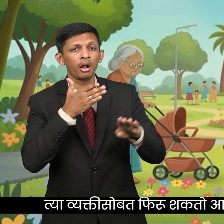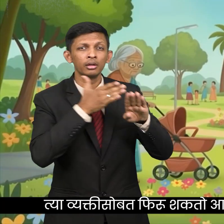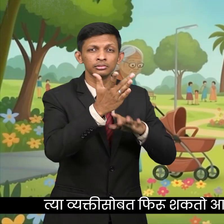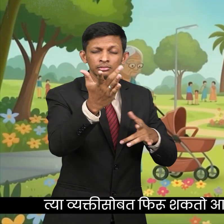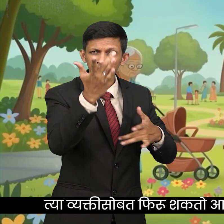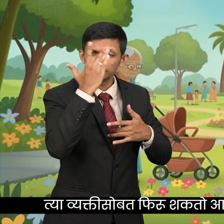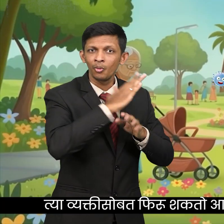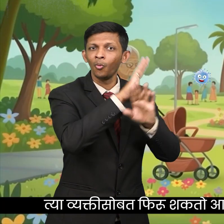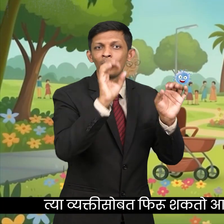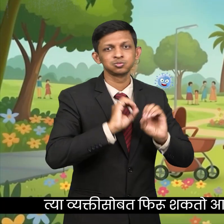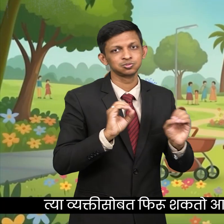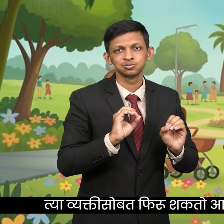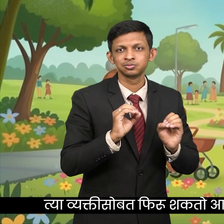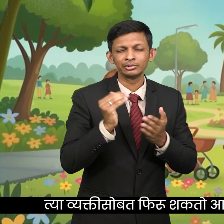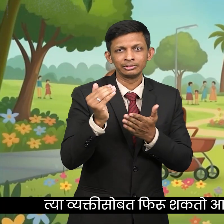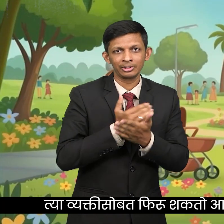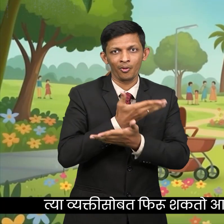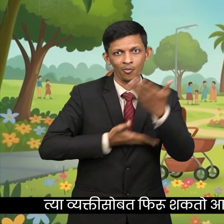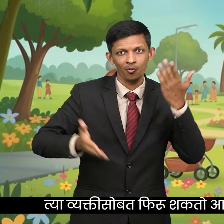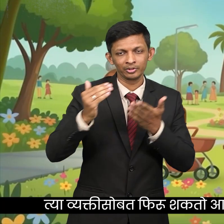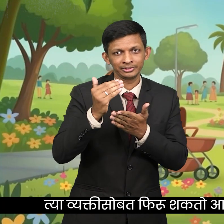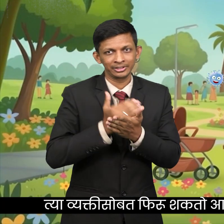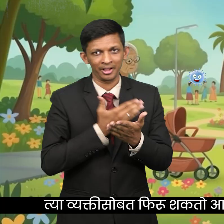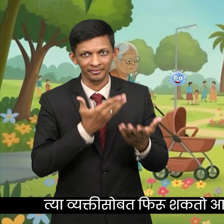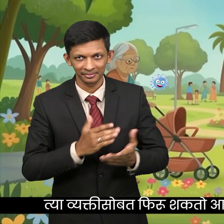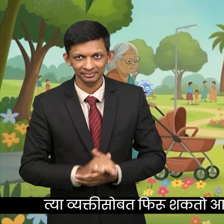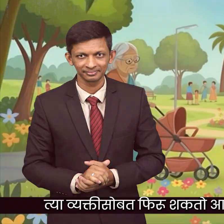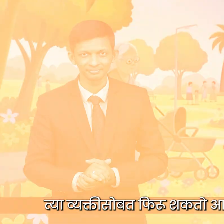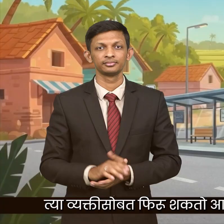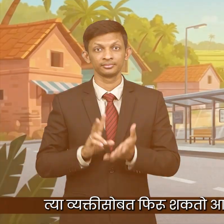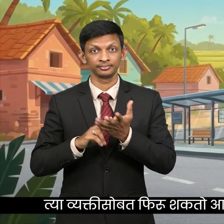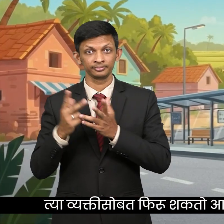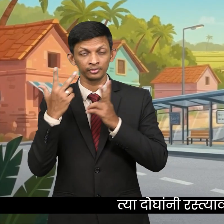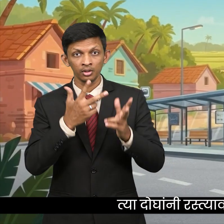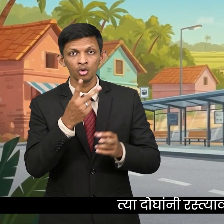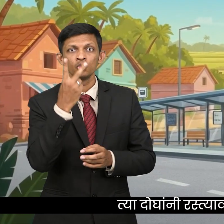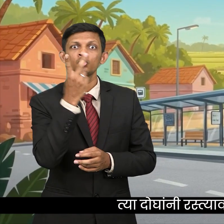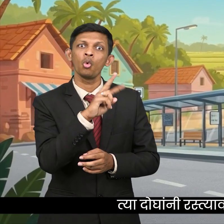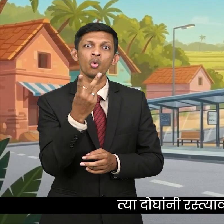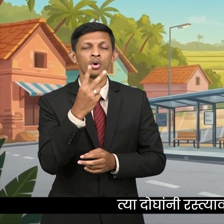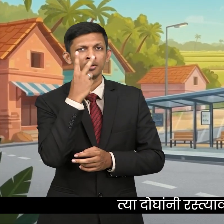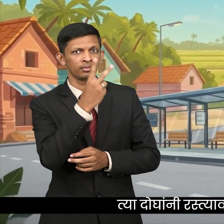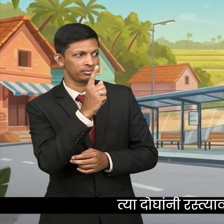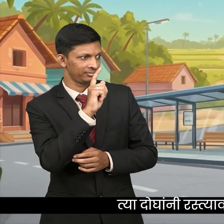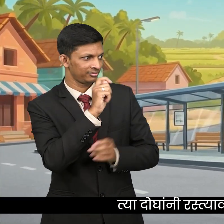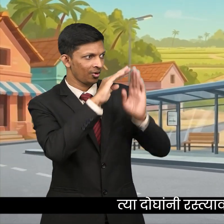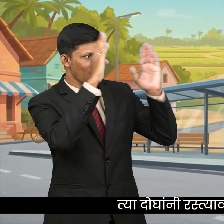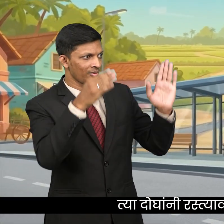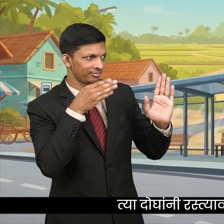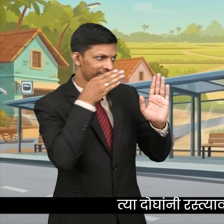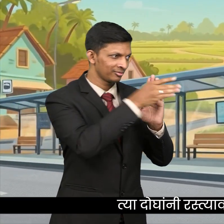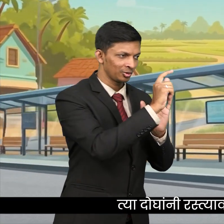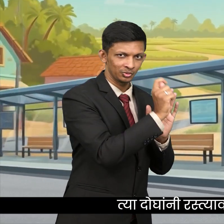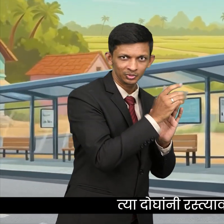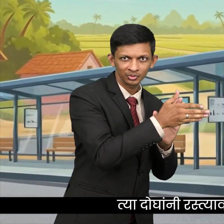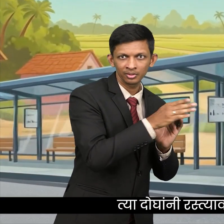फिरू शकतो आणि त्यांच्या आजूबाजूच्या प्रत्येकाला पसरवू शकतो. त्या दोघांनी